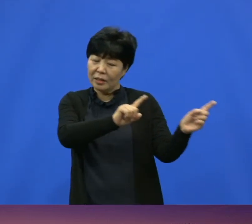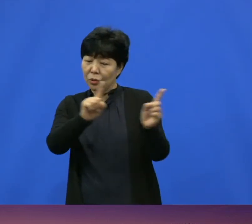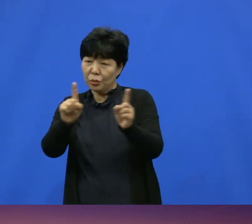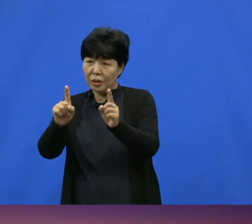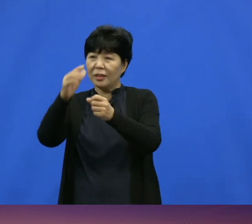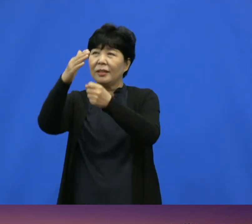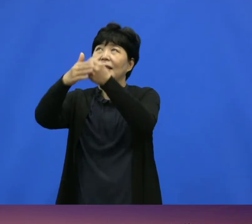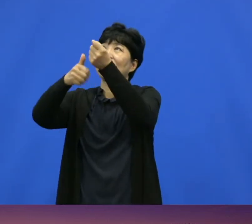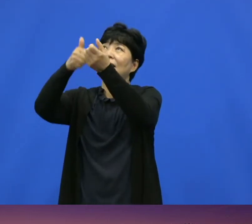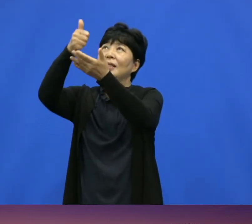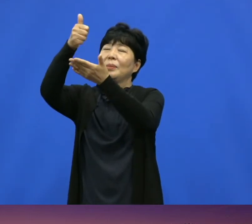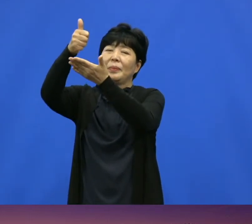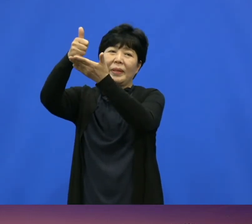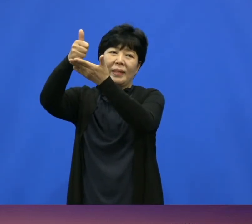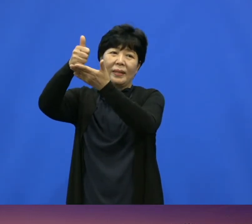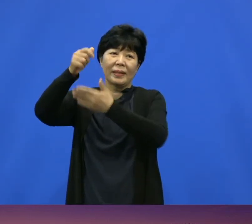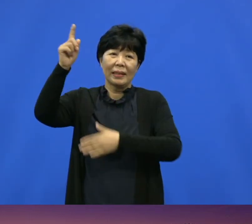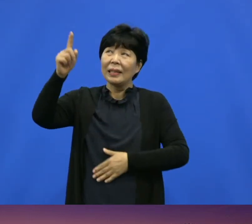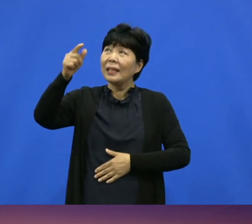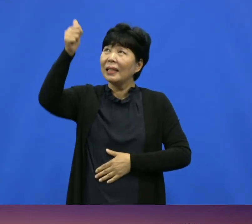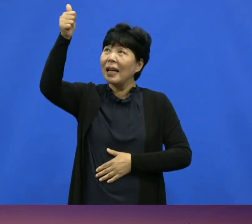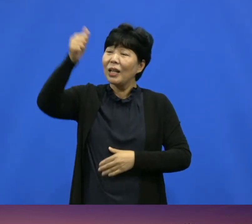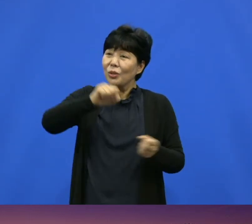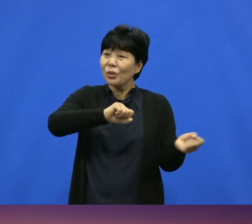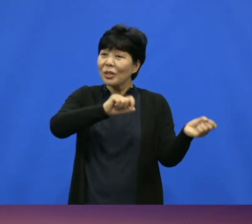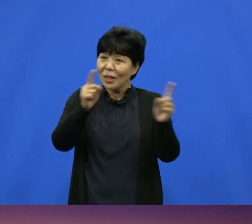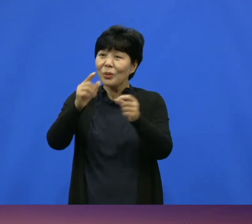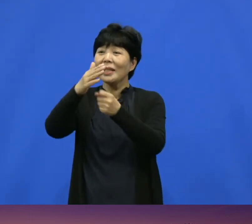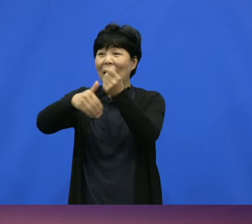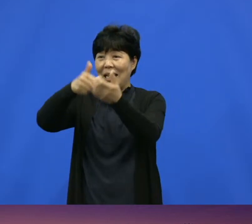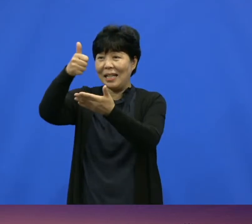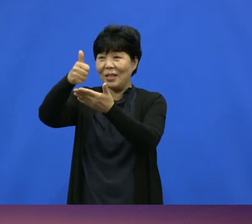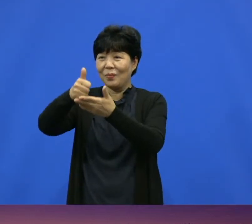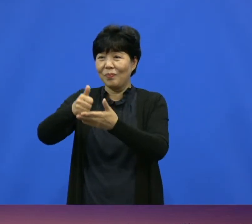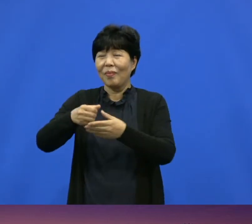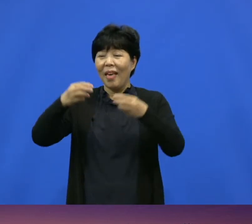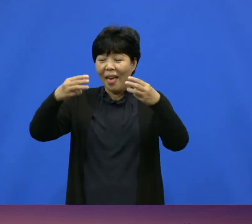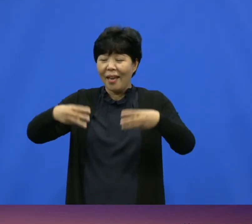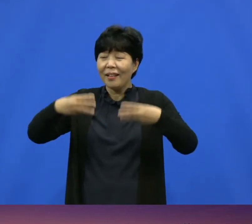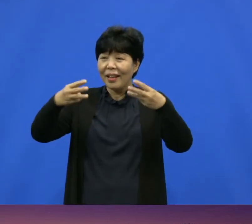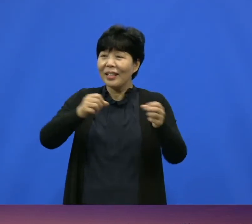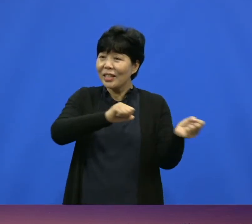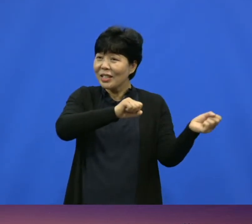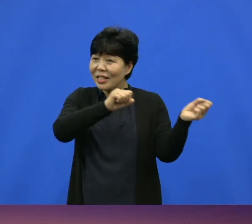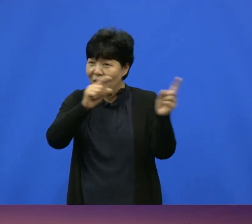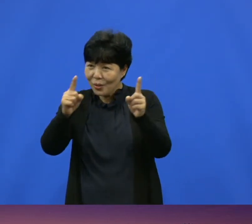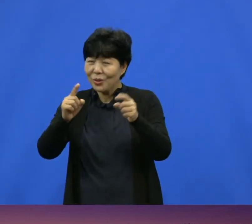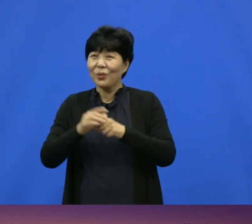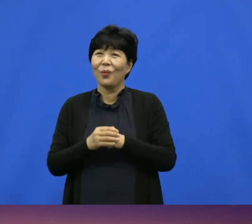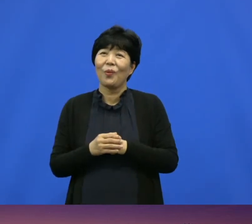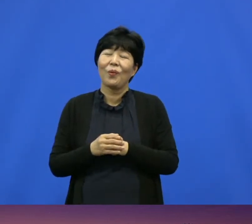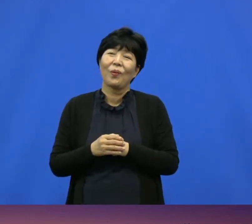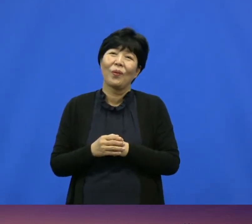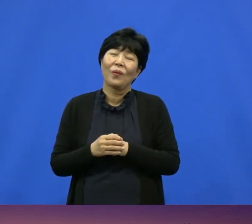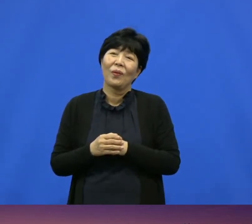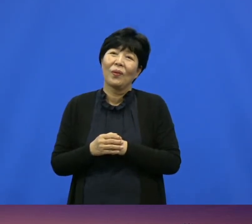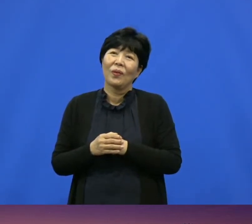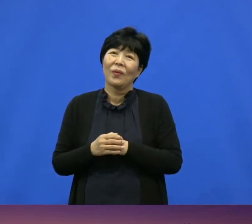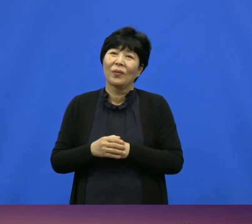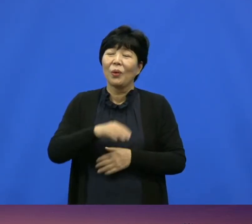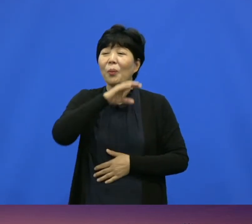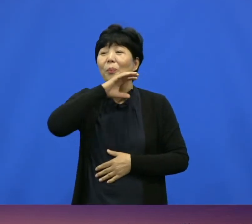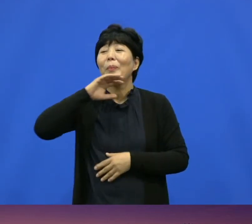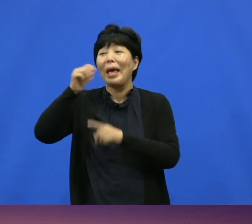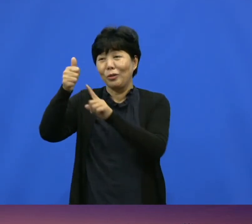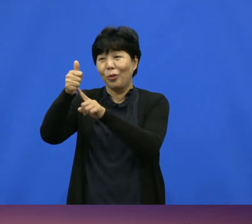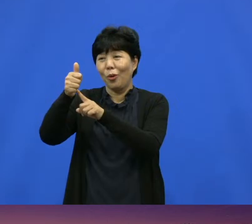하나님이에요. 다윗을 일으켜 세우신 하나님이고 엘리야를 다시 일으켜 세우신, 만신창이가 된 그